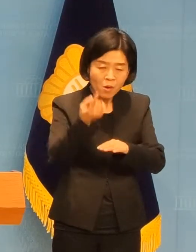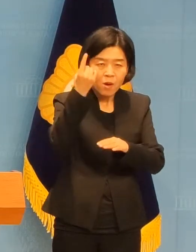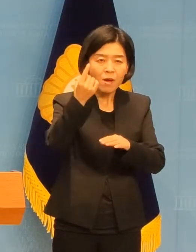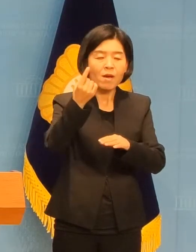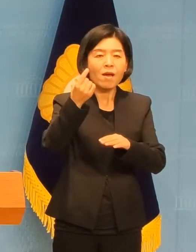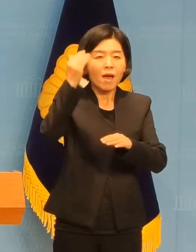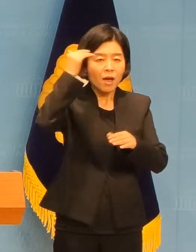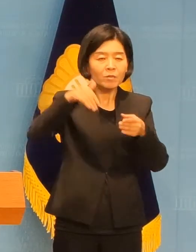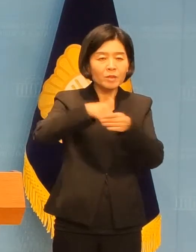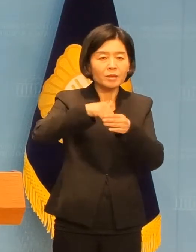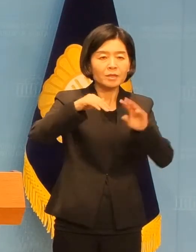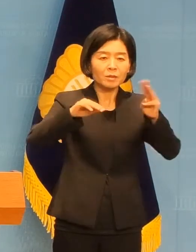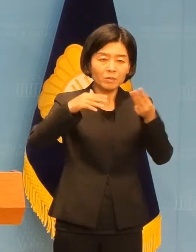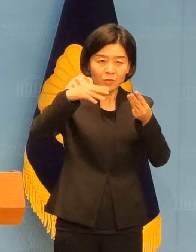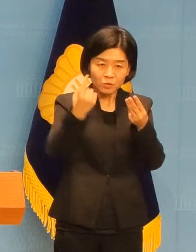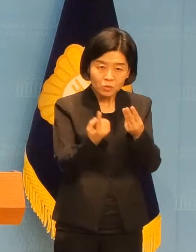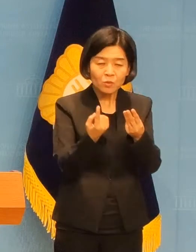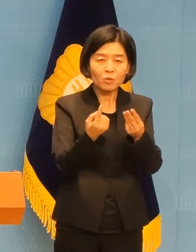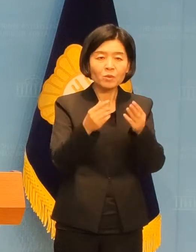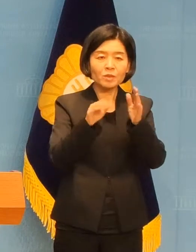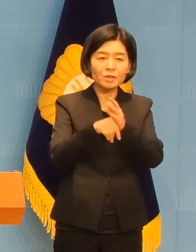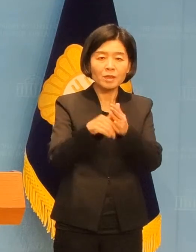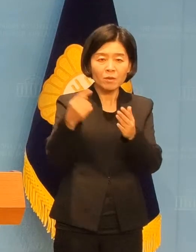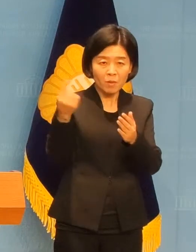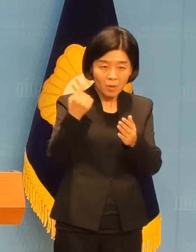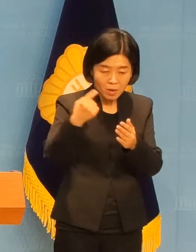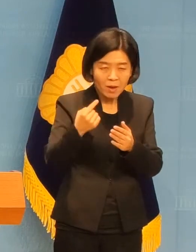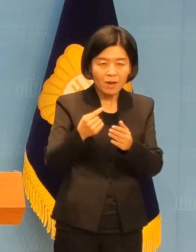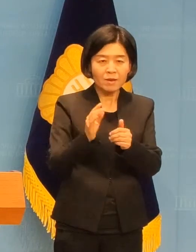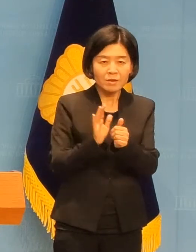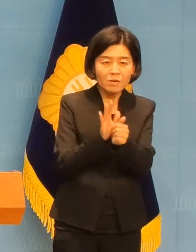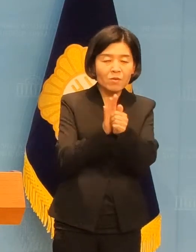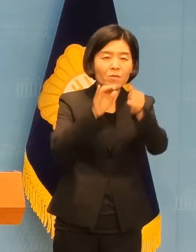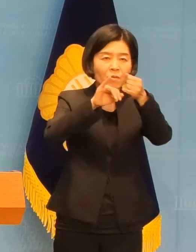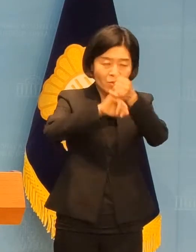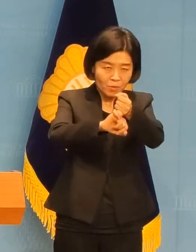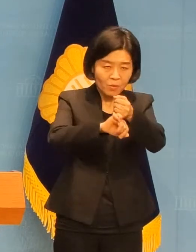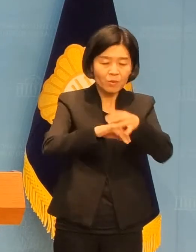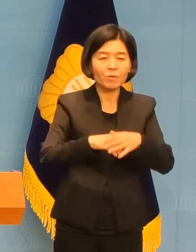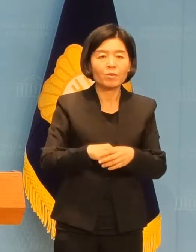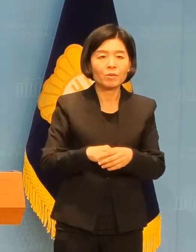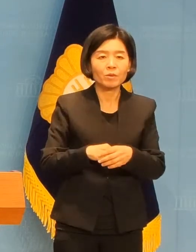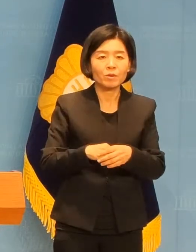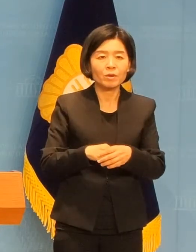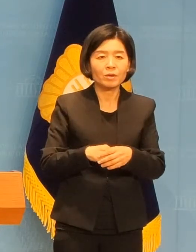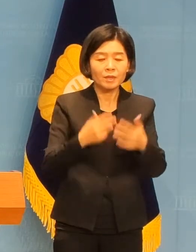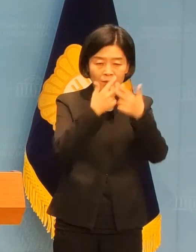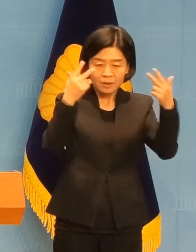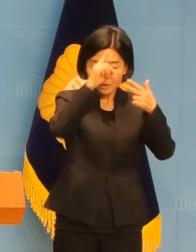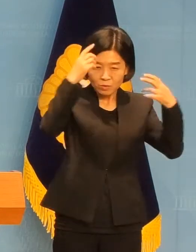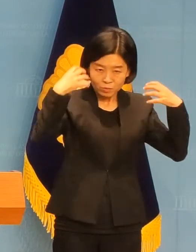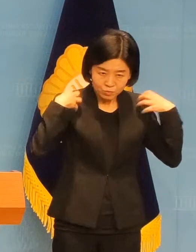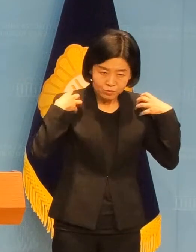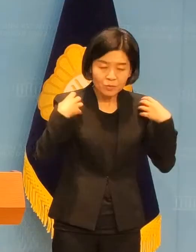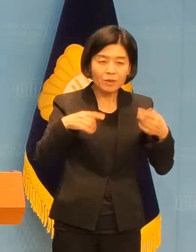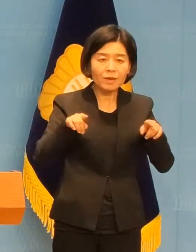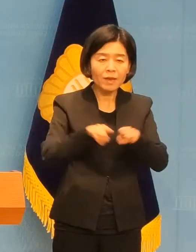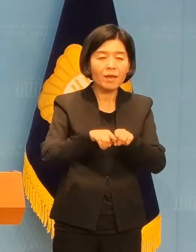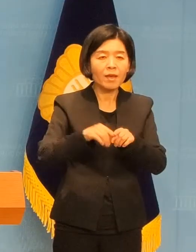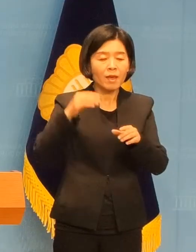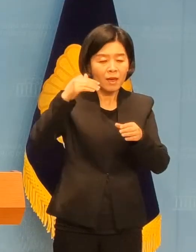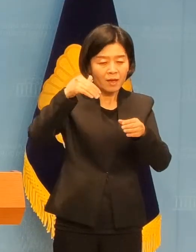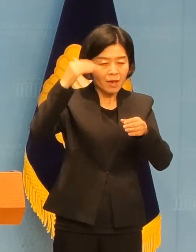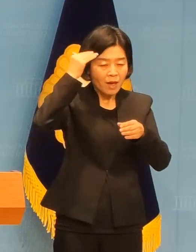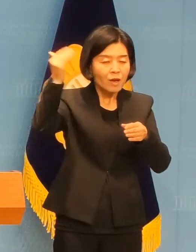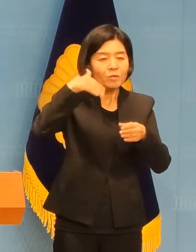여는 마중물이 될 수 있도록 적극 지원하겠습니다. 또한 이재명 정부와 함께